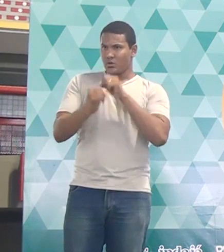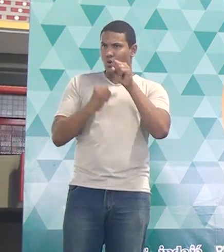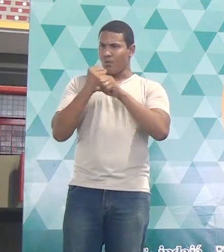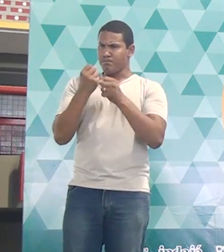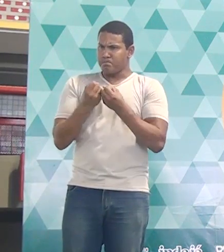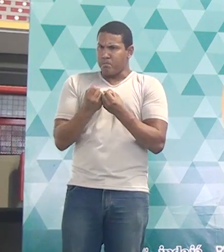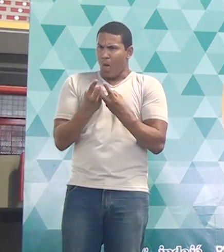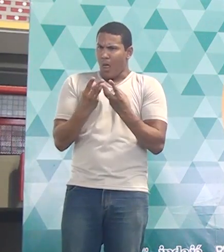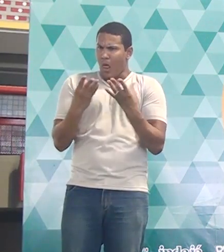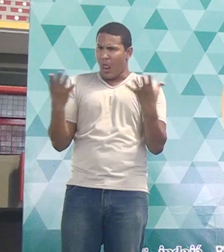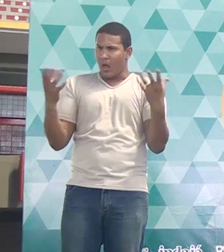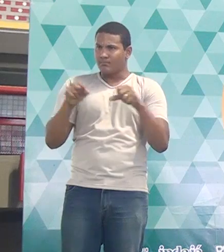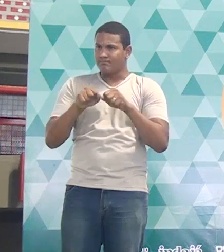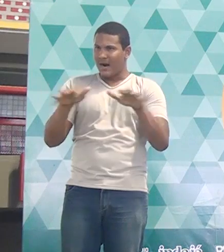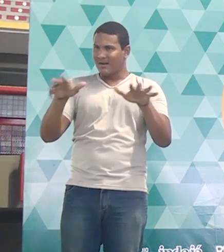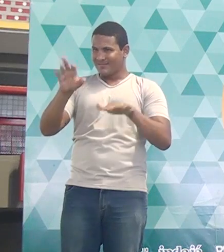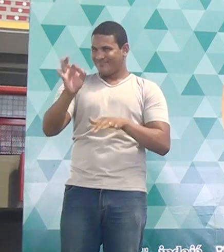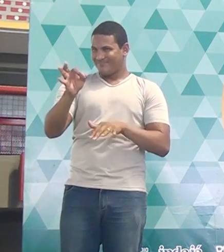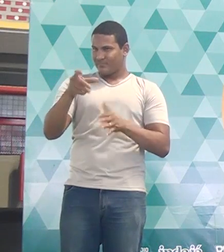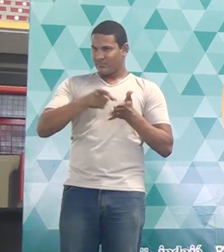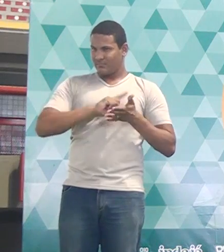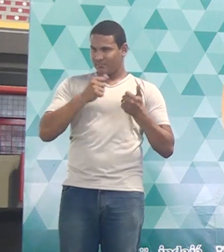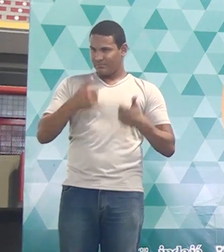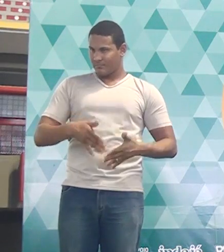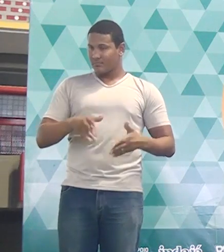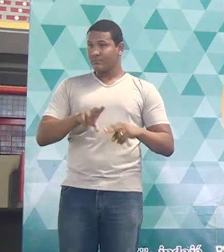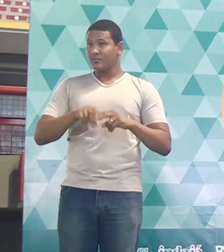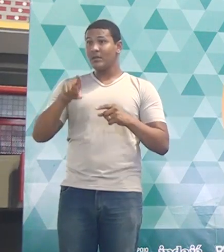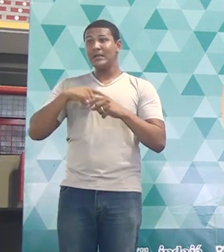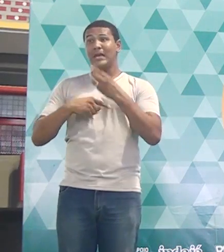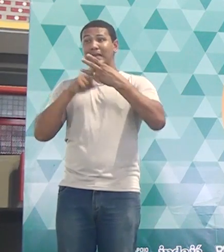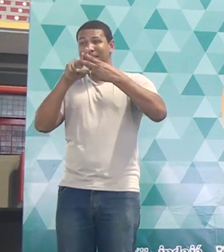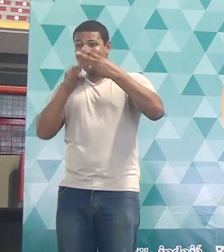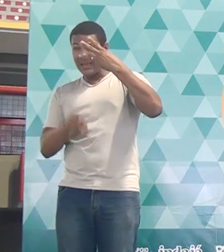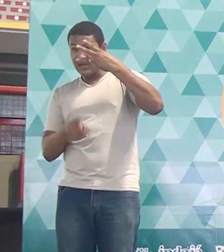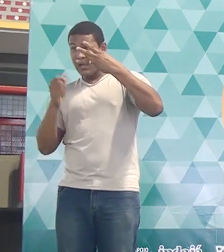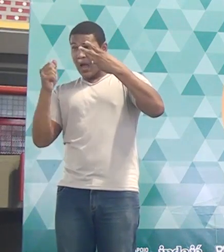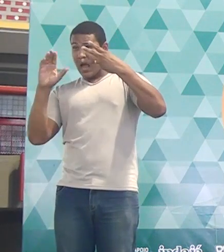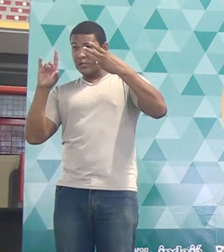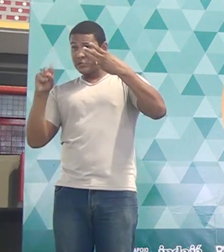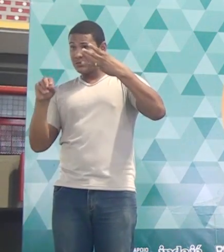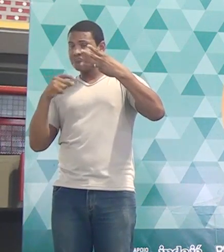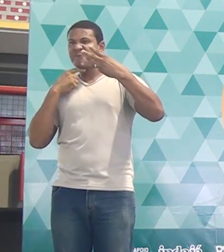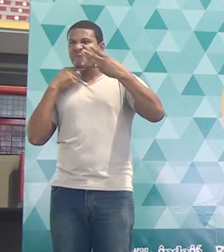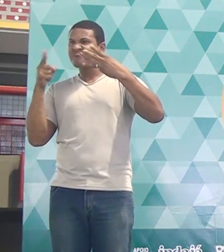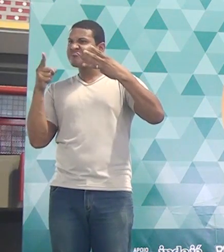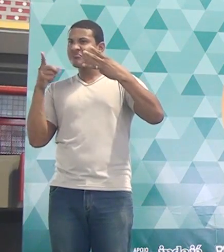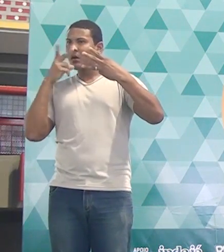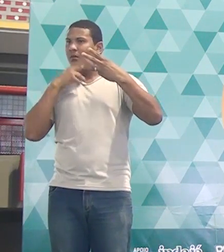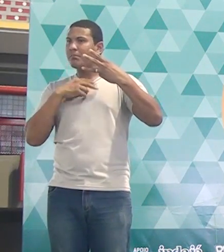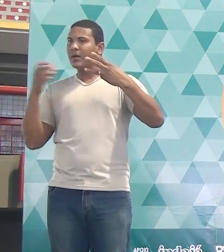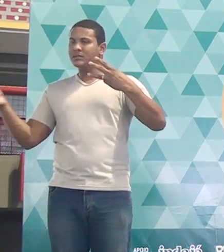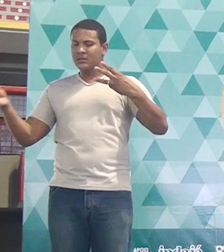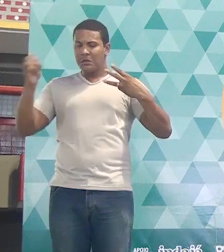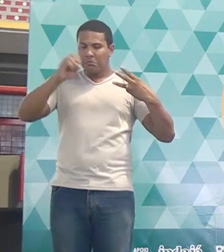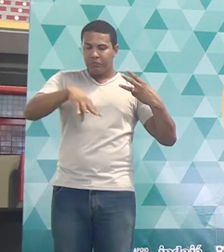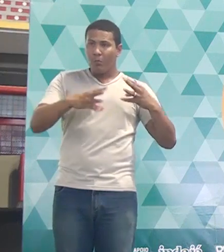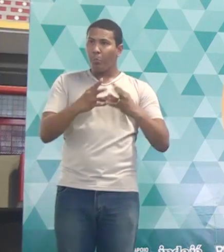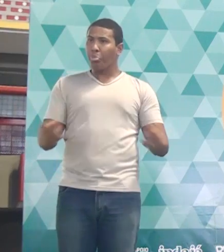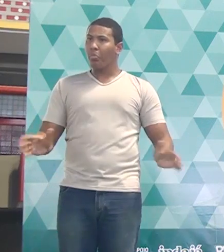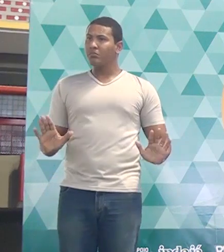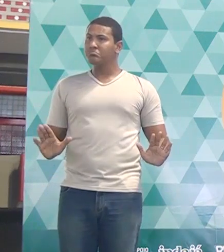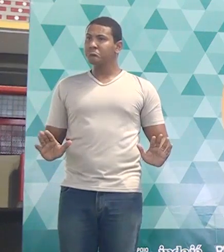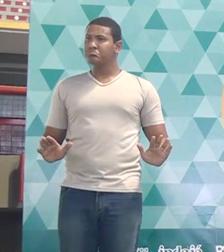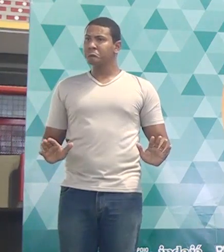3 ácidos que não fazem isso muito bem, que ao invés de ionizarem, eles são transformados em substâncias neutras. Eles não